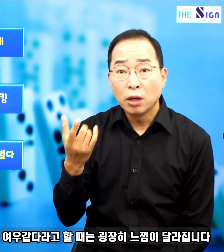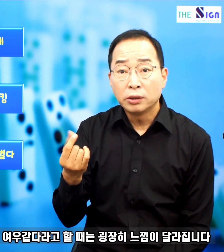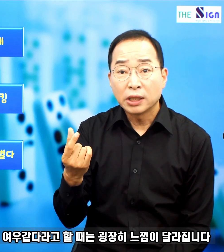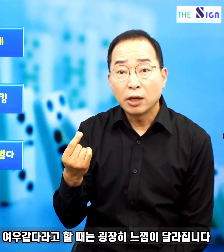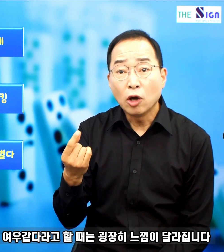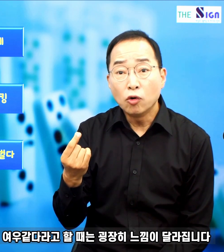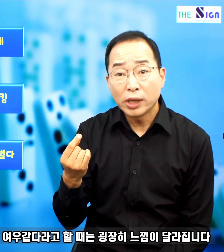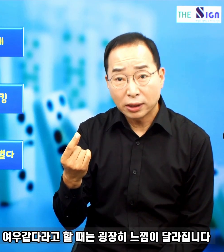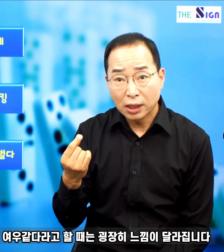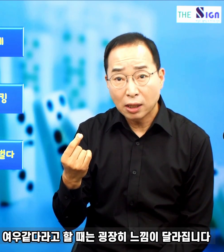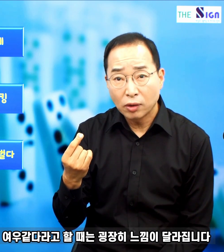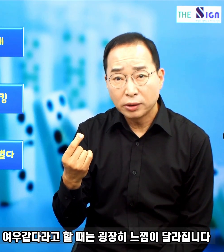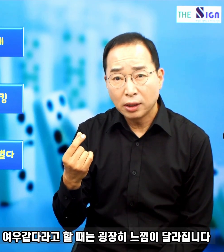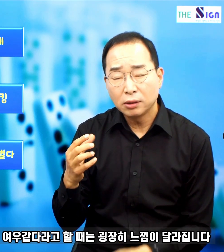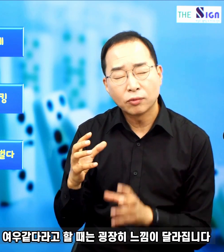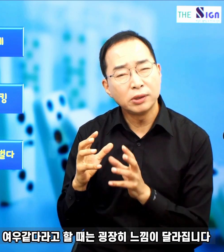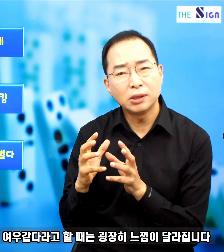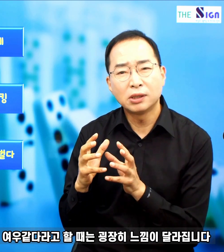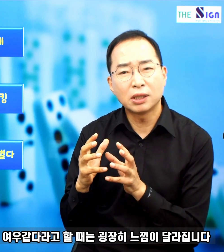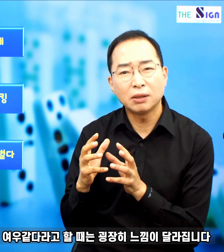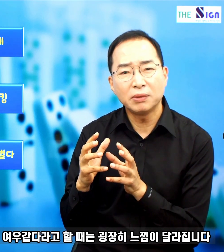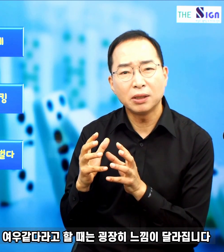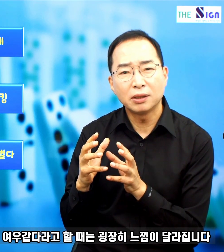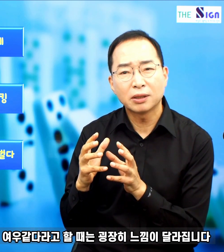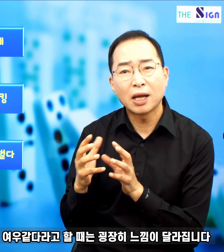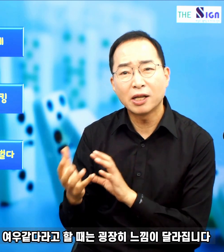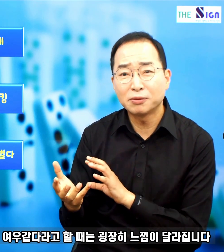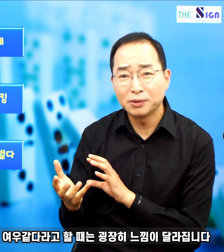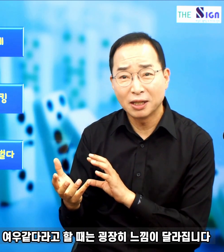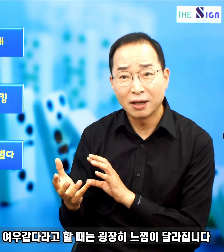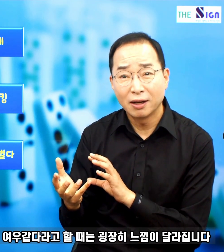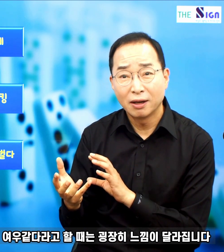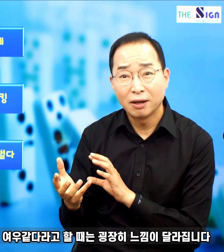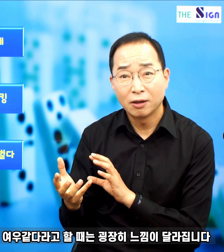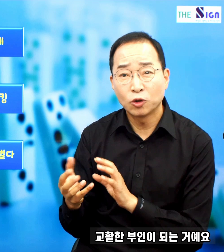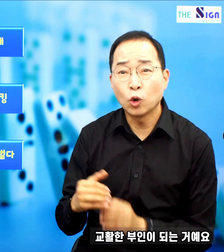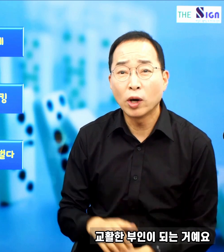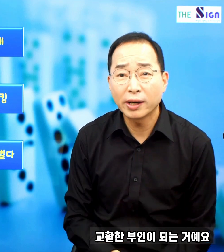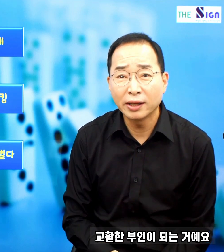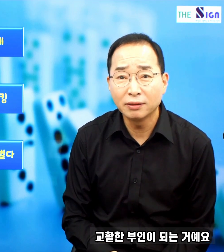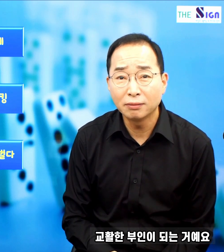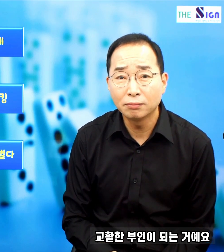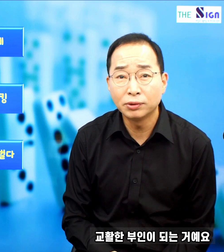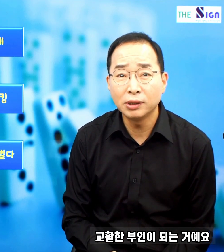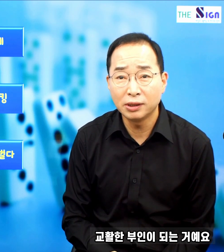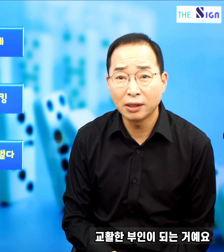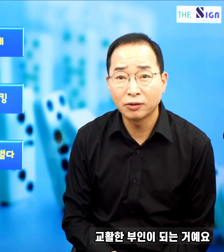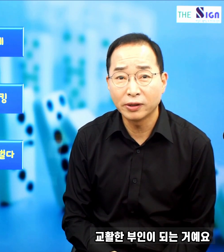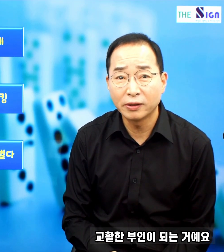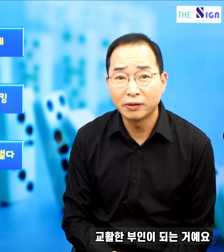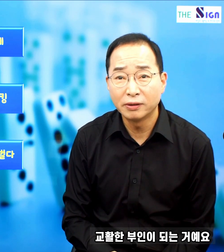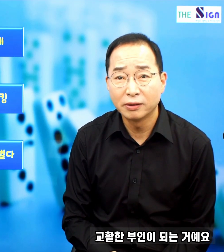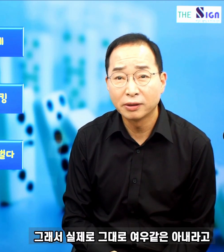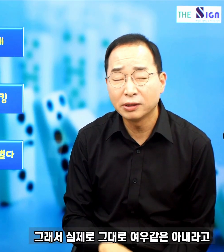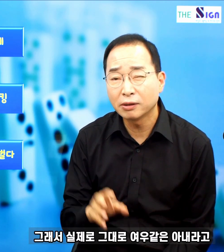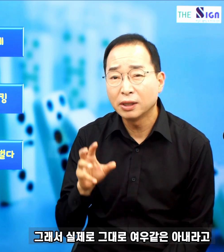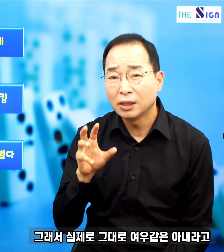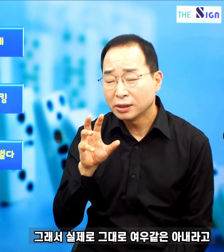자, 여우 같다라고 할 때는 굉장히 느낌이 달라집니다. 교활한 부인이 되는 거예요. 그래서